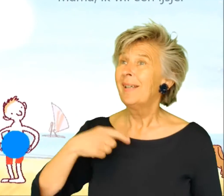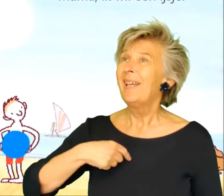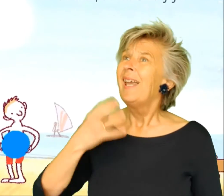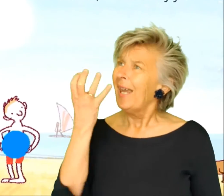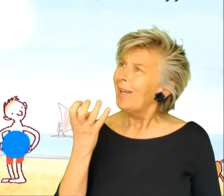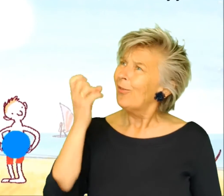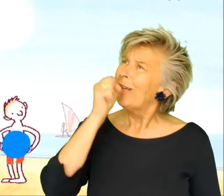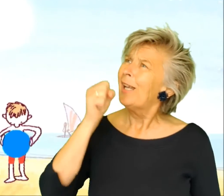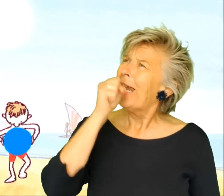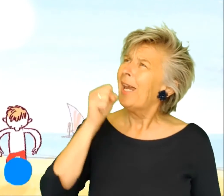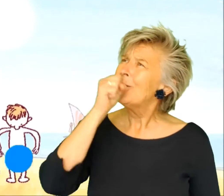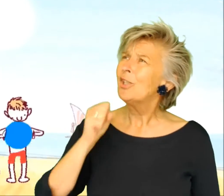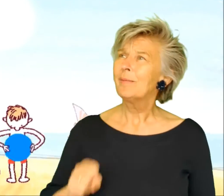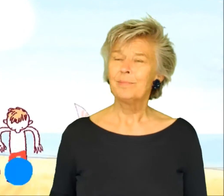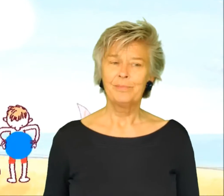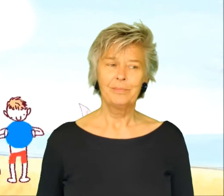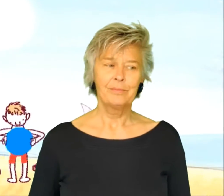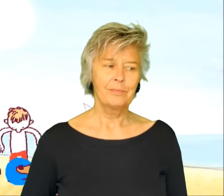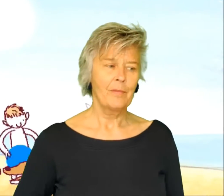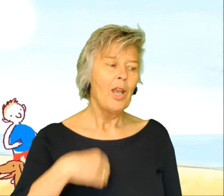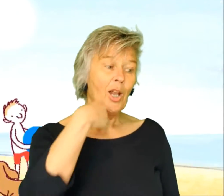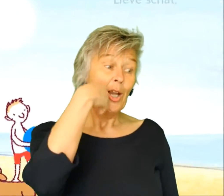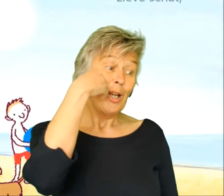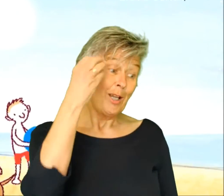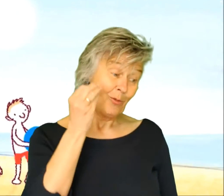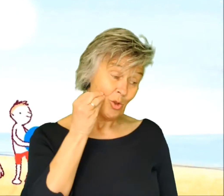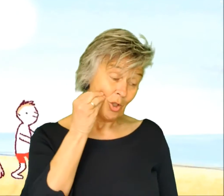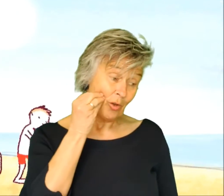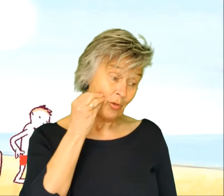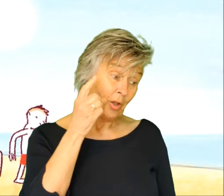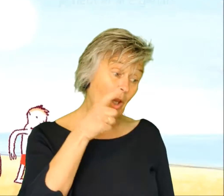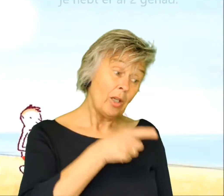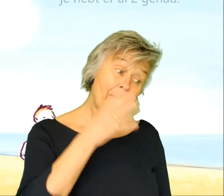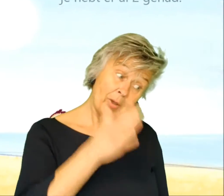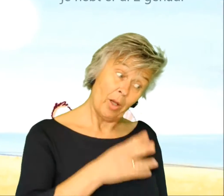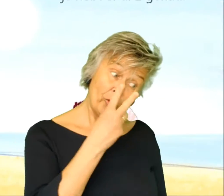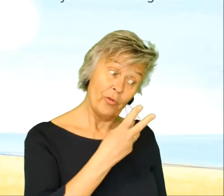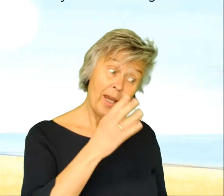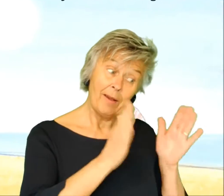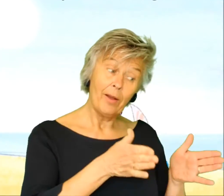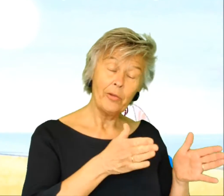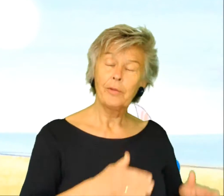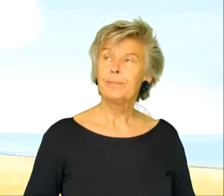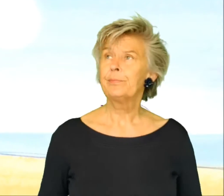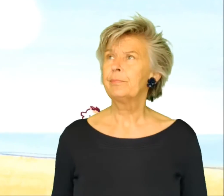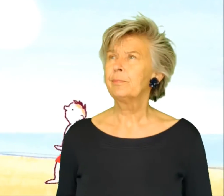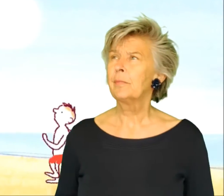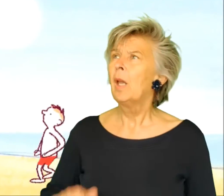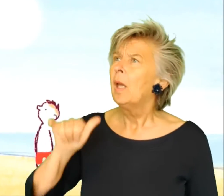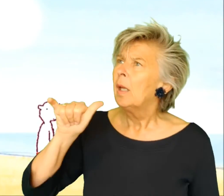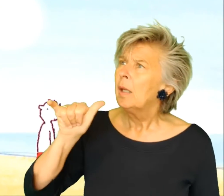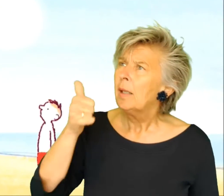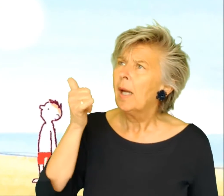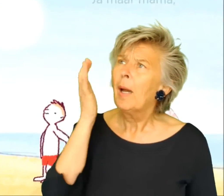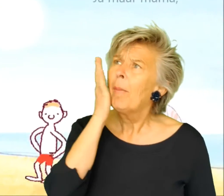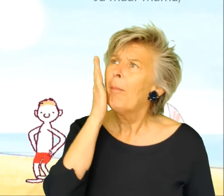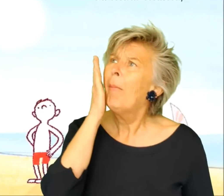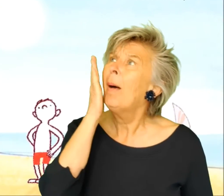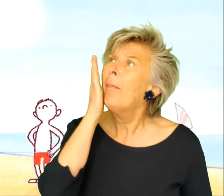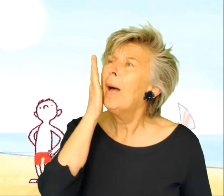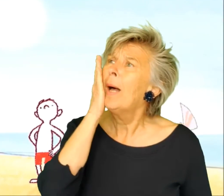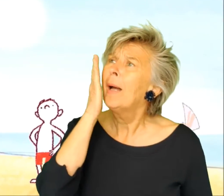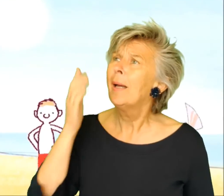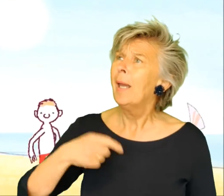Mama, ik wil een ijsje. Lieve schat, je hebt er al twee gehad. Ja,